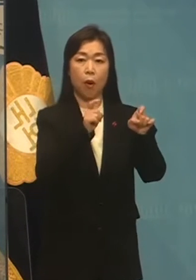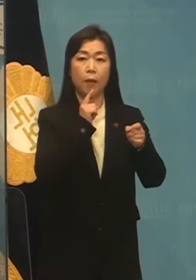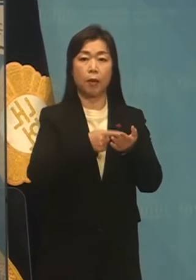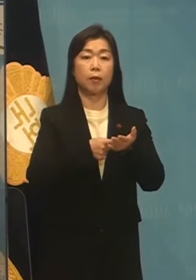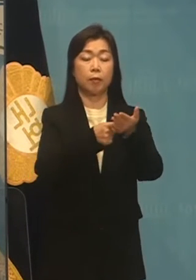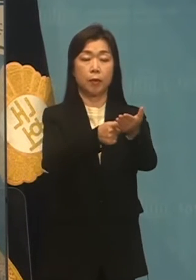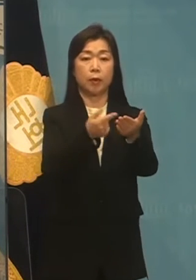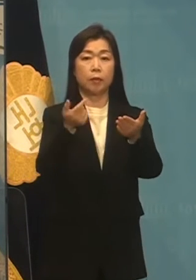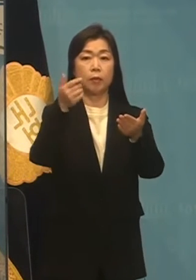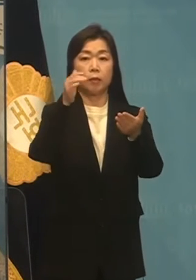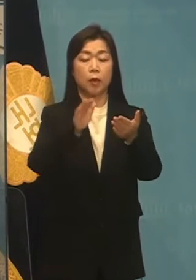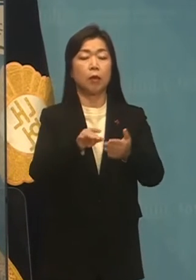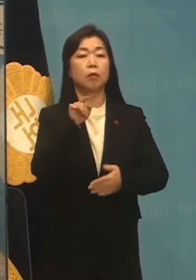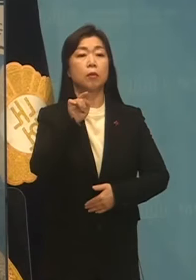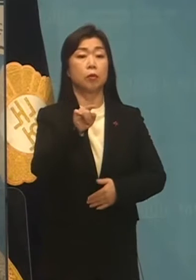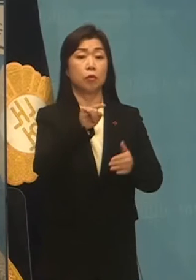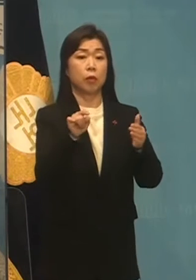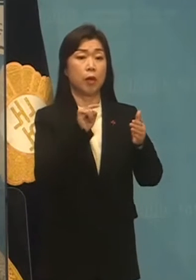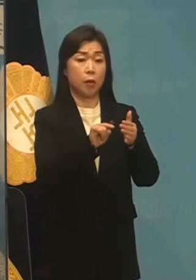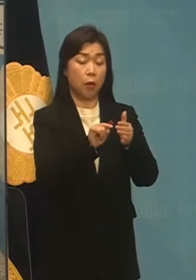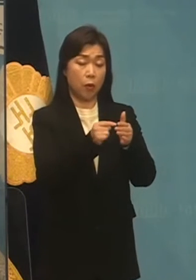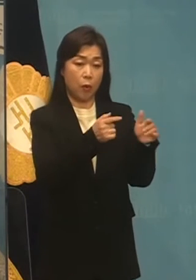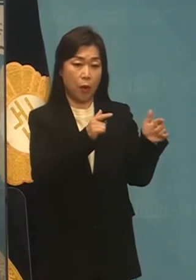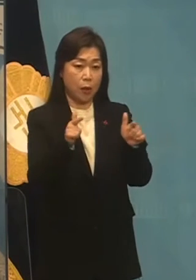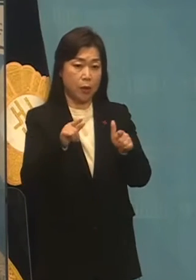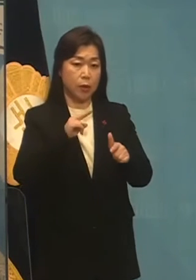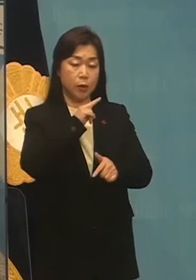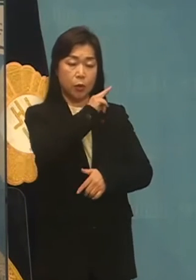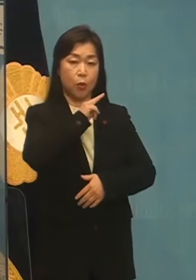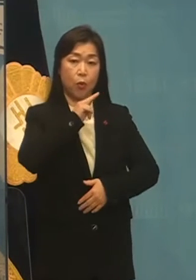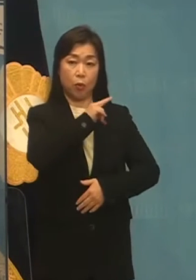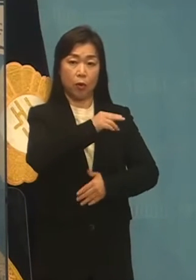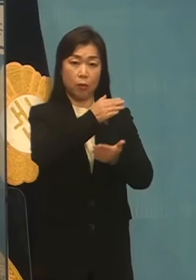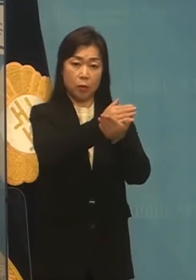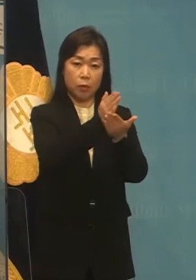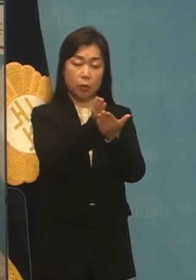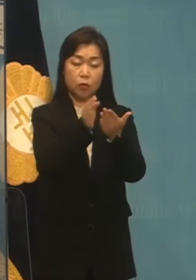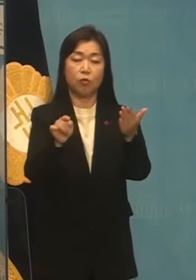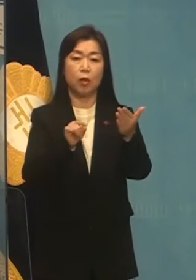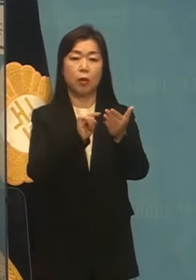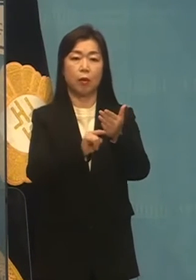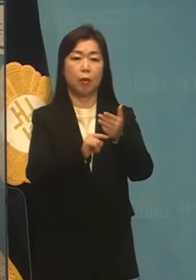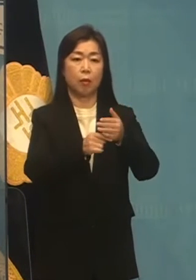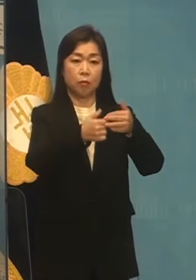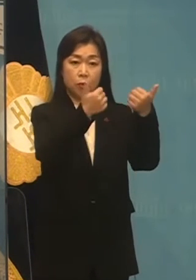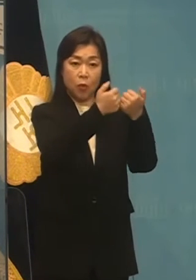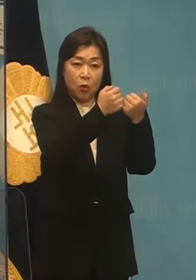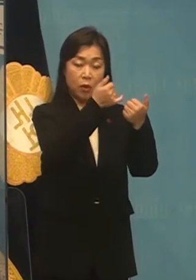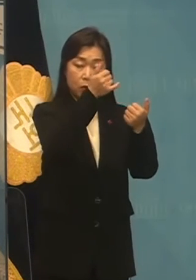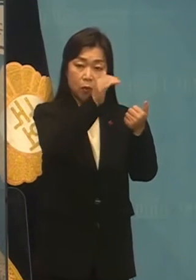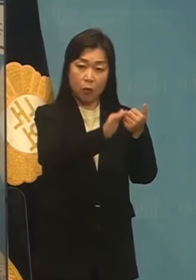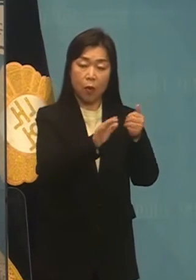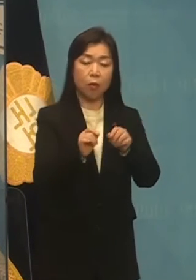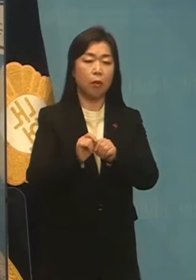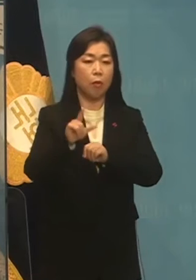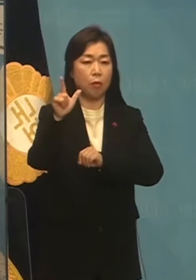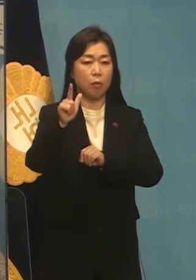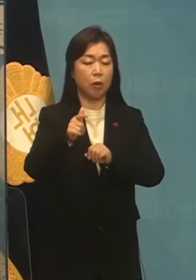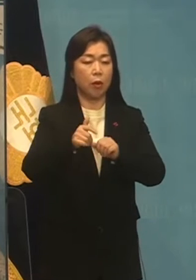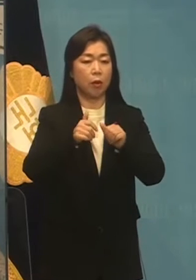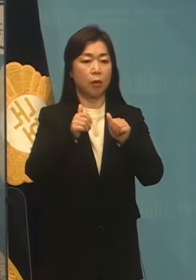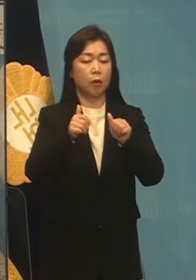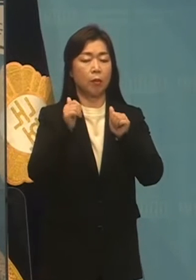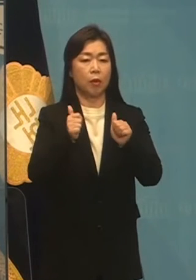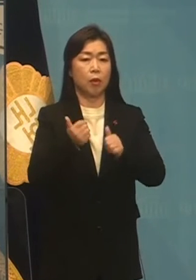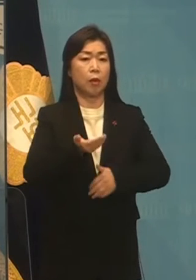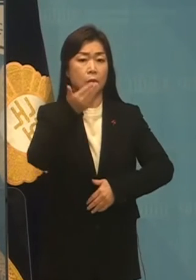했었습니다. 그 부분 중 여러 가지 의혹에 대한 논의가 있었고요. 대부분 다 이 불기소 처분이